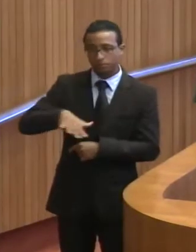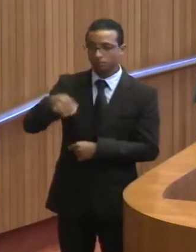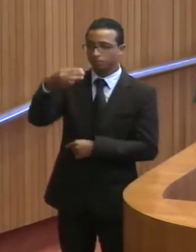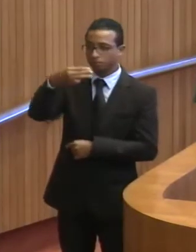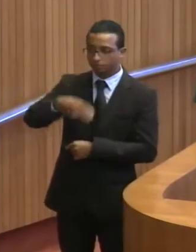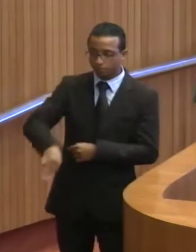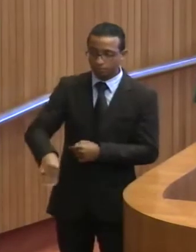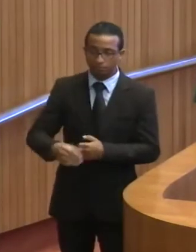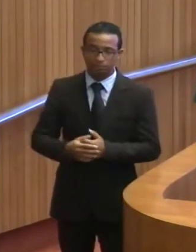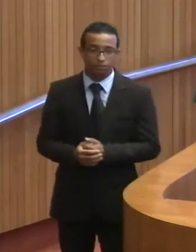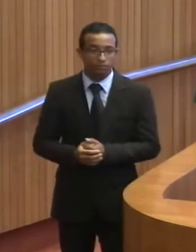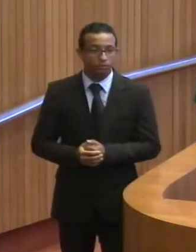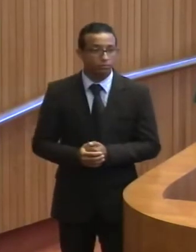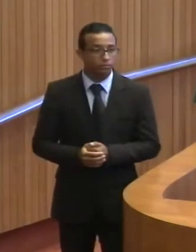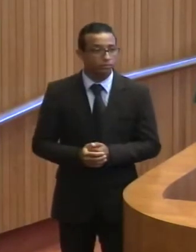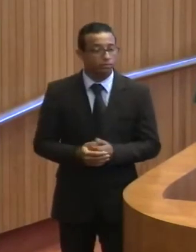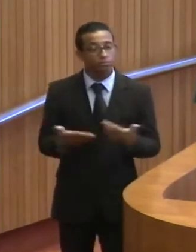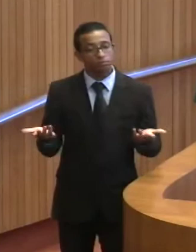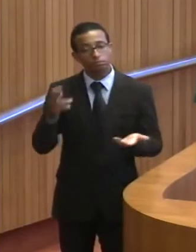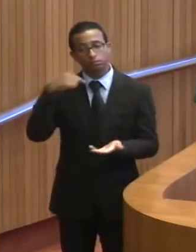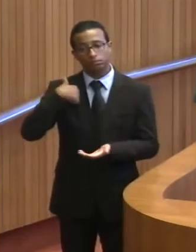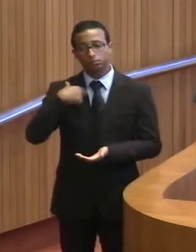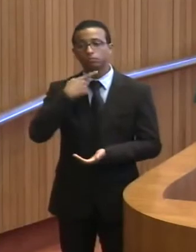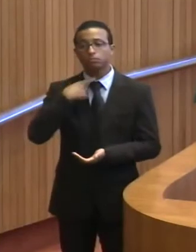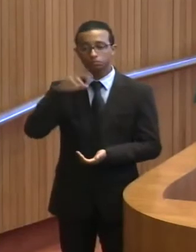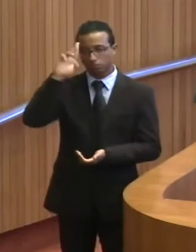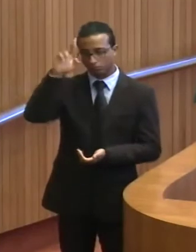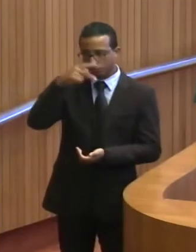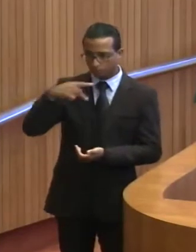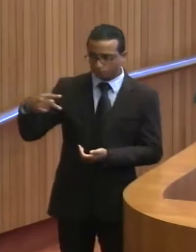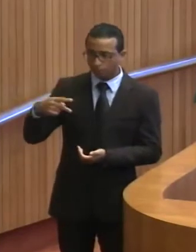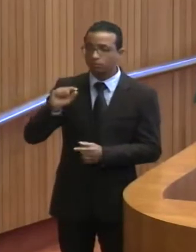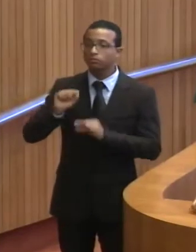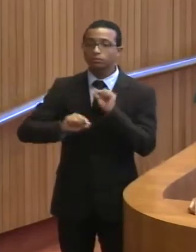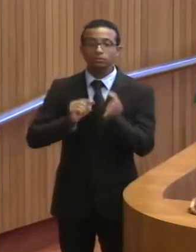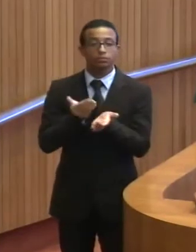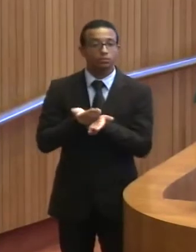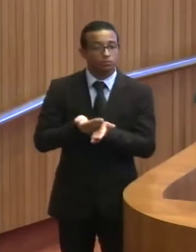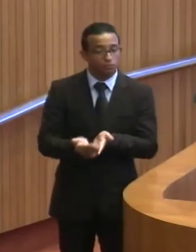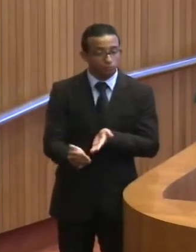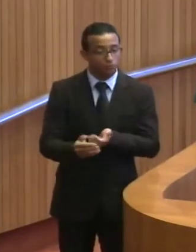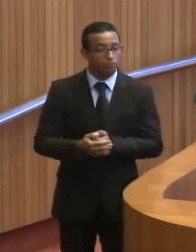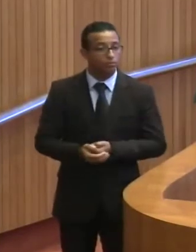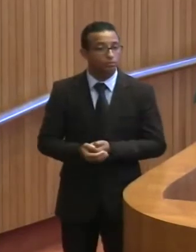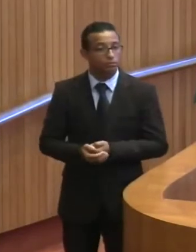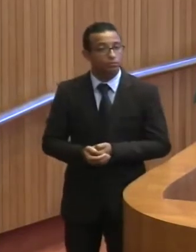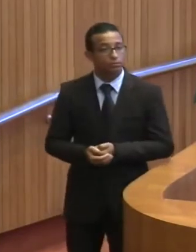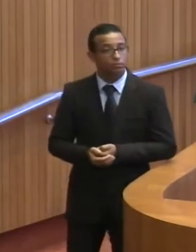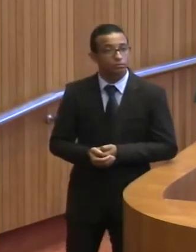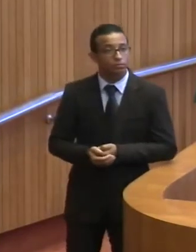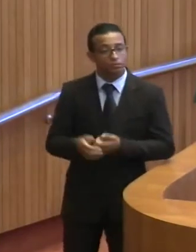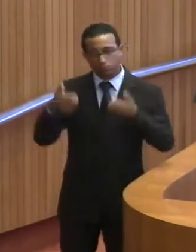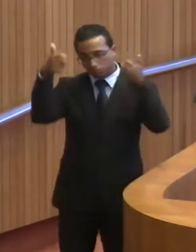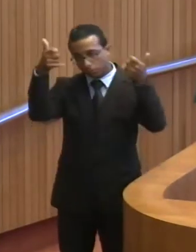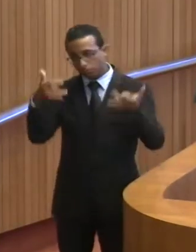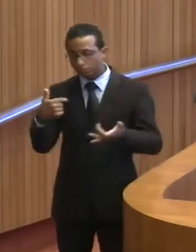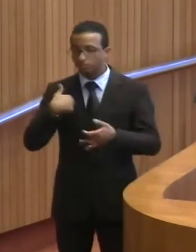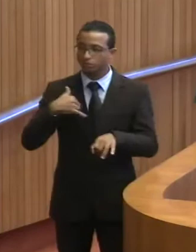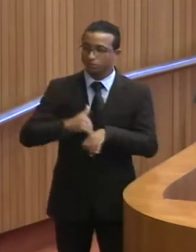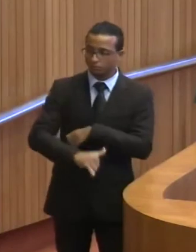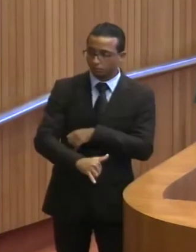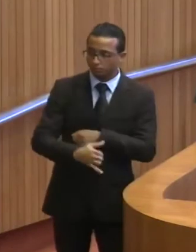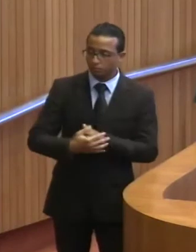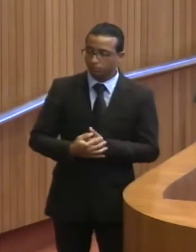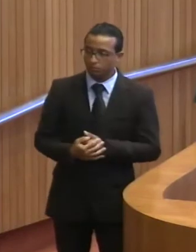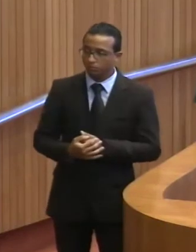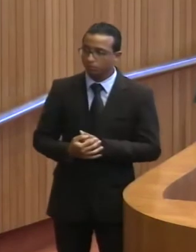Maranhão, eu queria, senhor presidente, inicialmente, justificar minhas